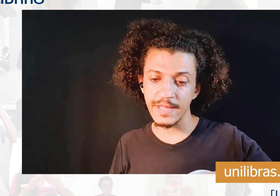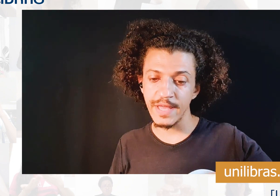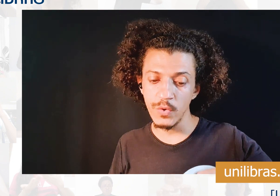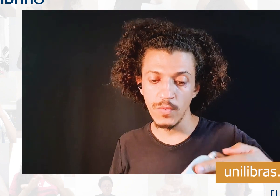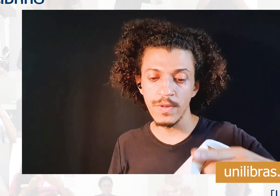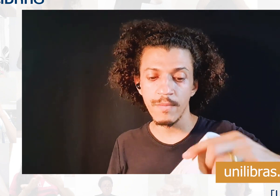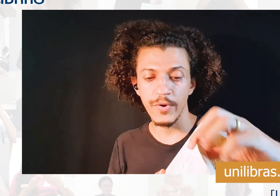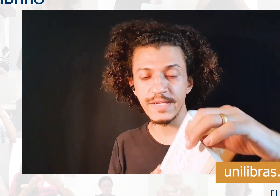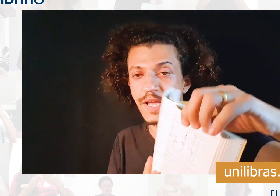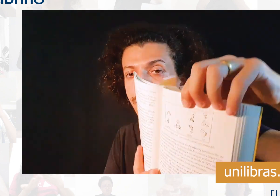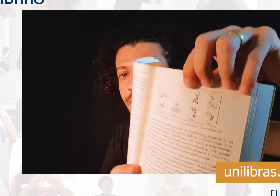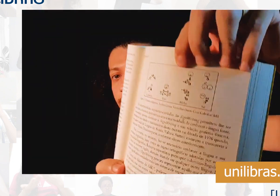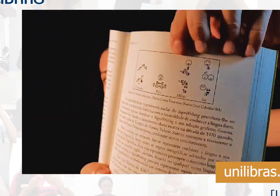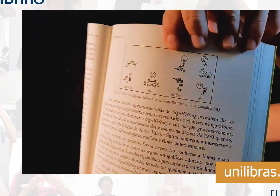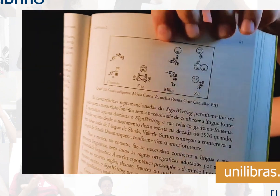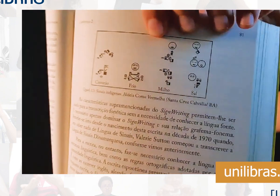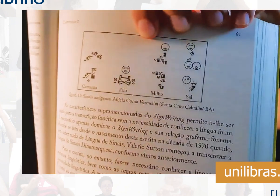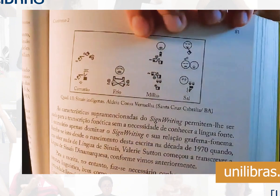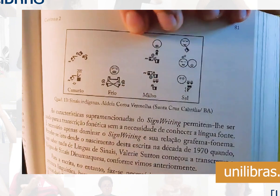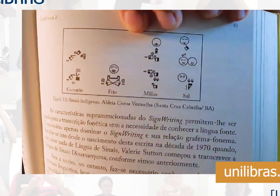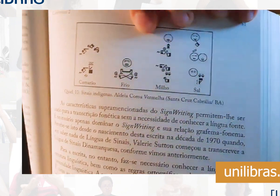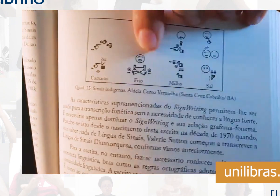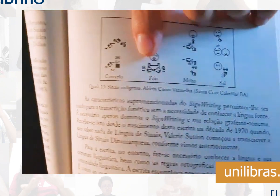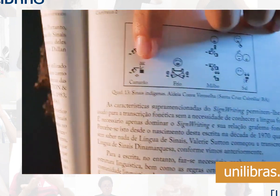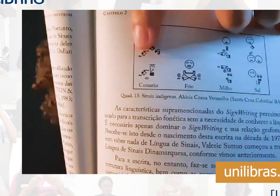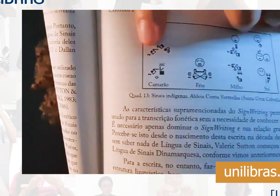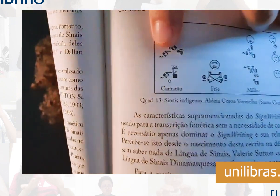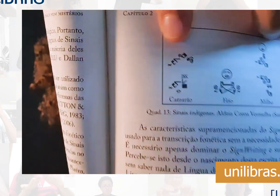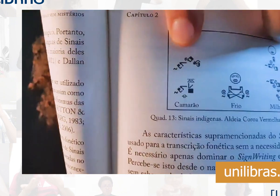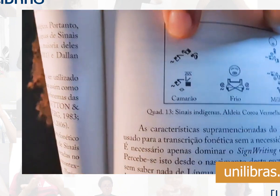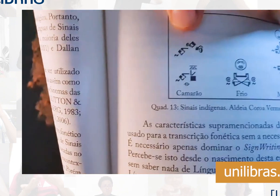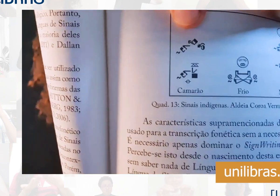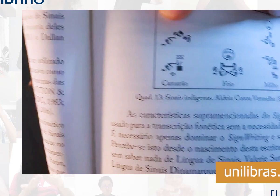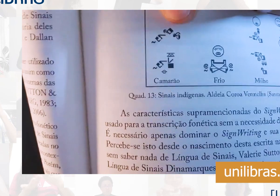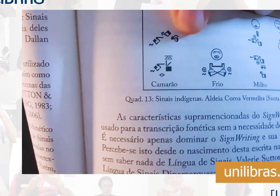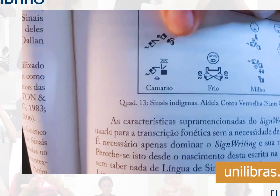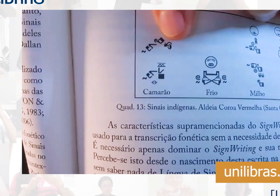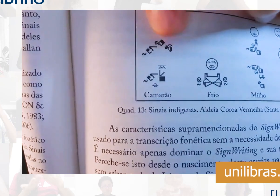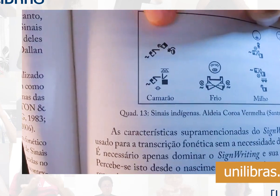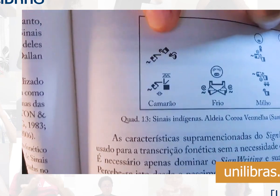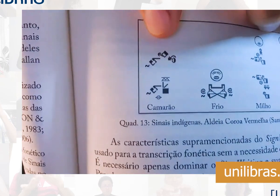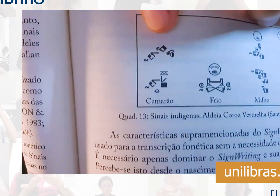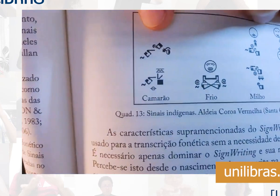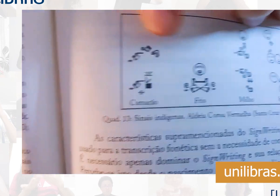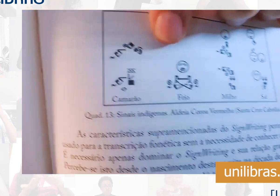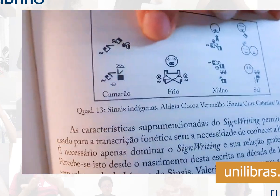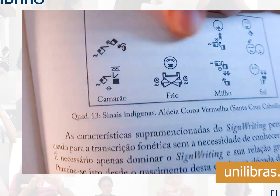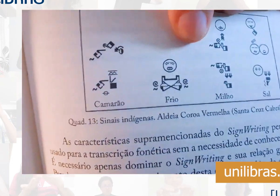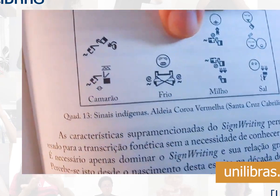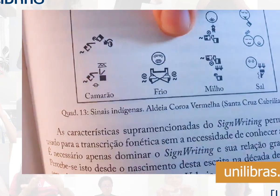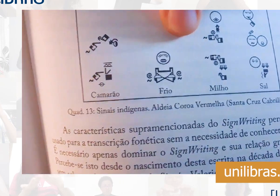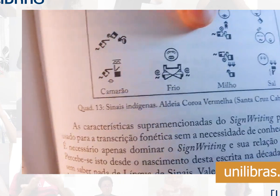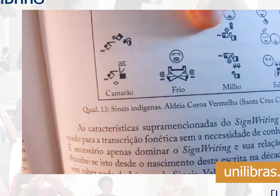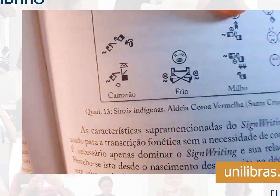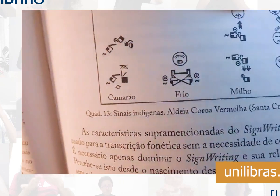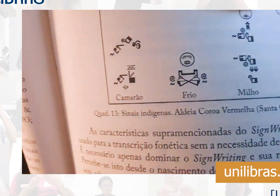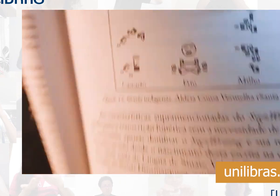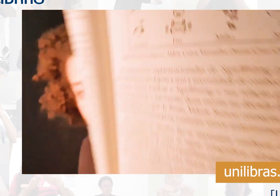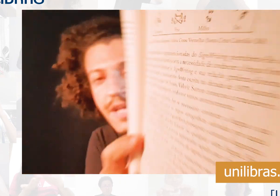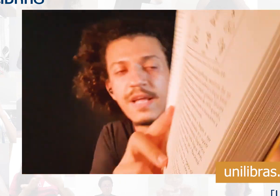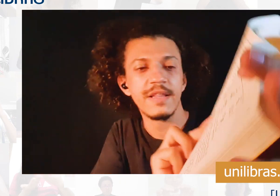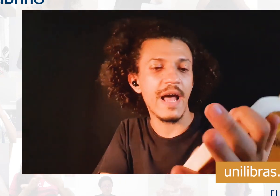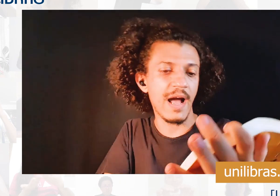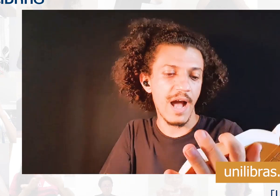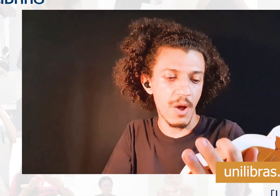página 81, por exemplo, tem a escrita de vários sinais que a Raquel fez a transcrição fonológica, são sinais